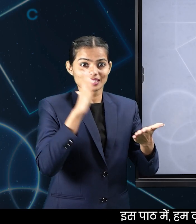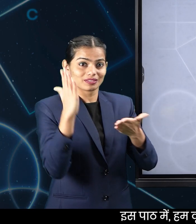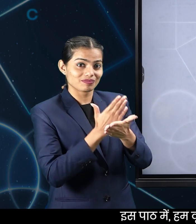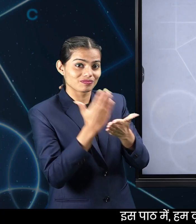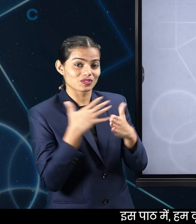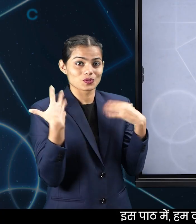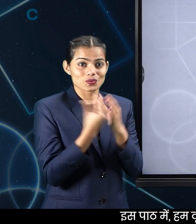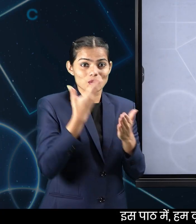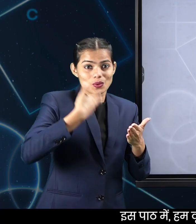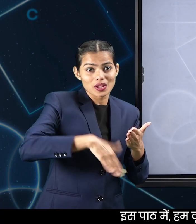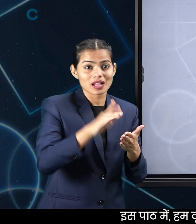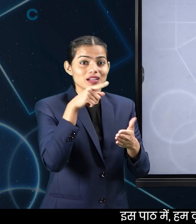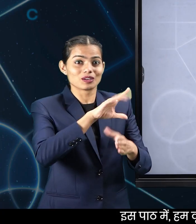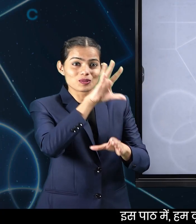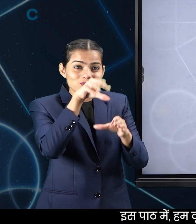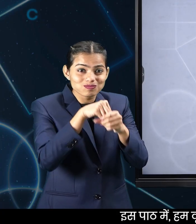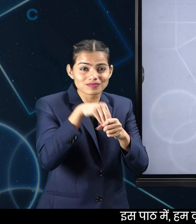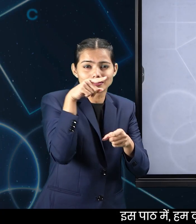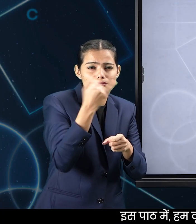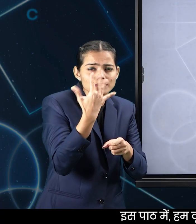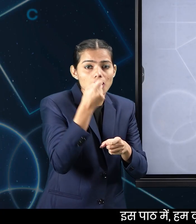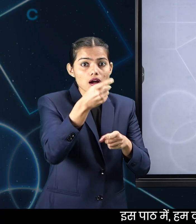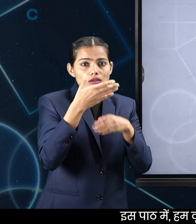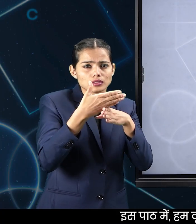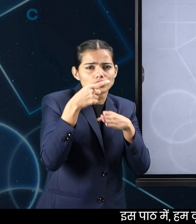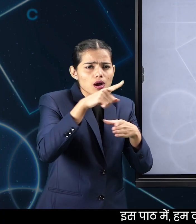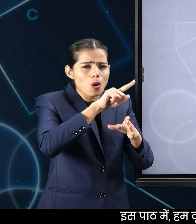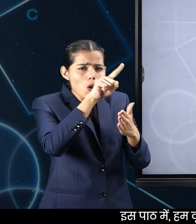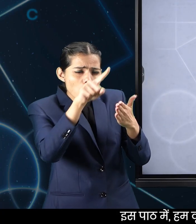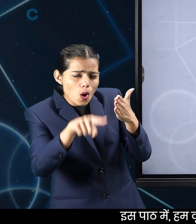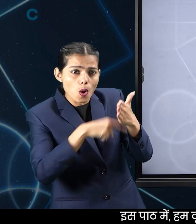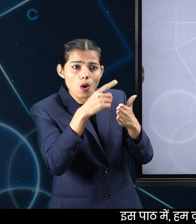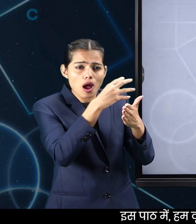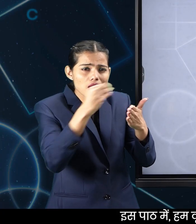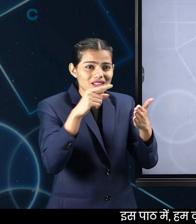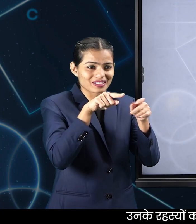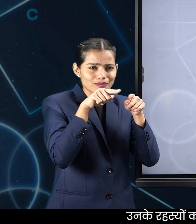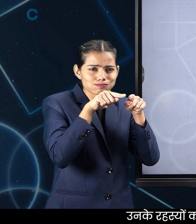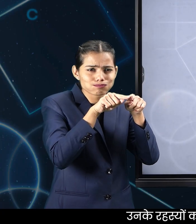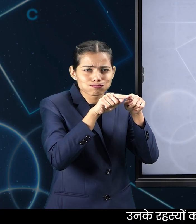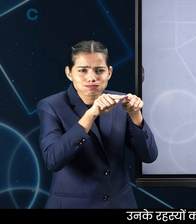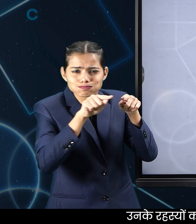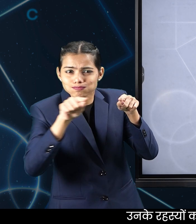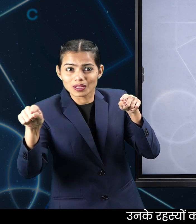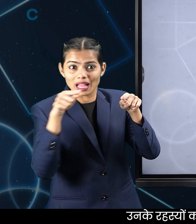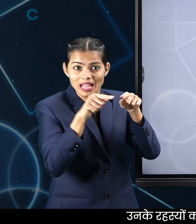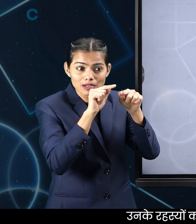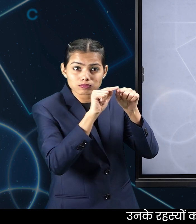इस पाठ में हम वृत्ति की विशेषताओं और गुणों का अन्वेषण करेंगे, उनके रहस्यों को